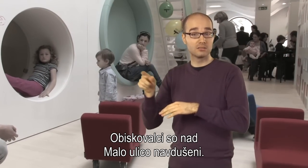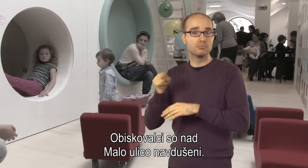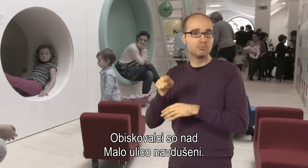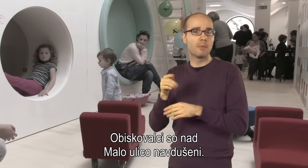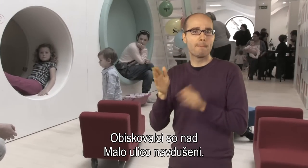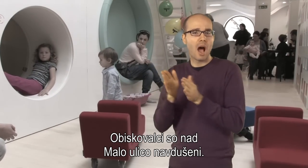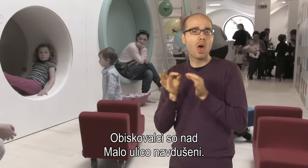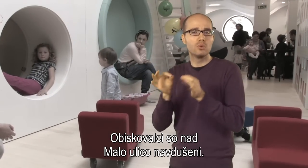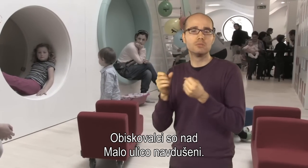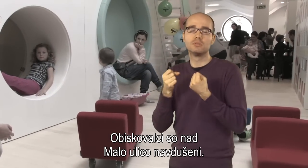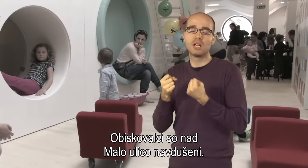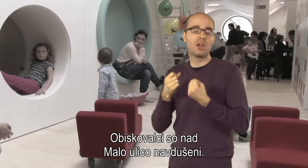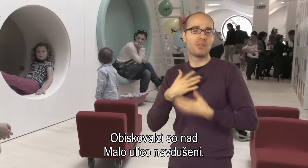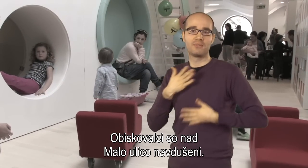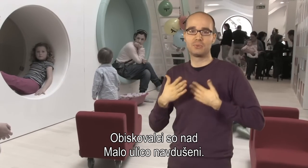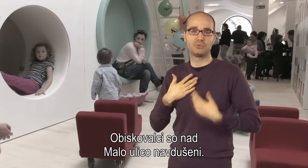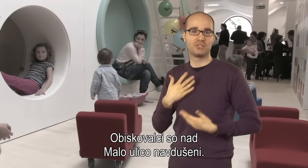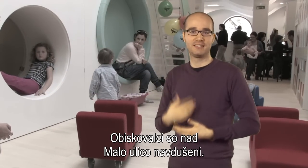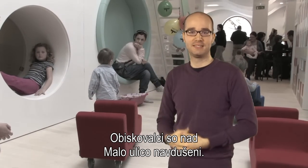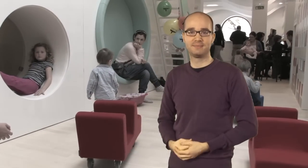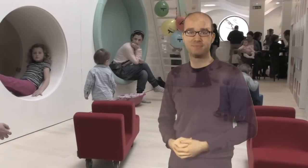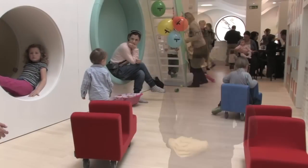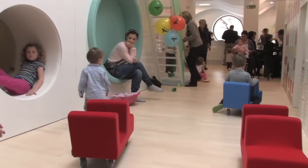Obiskovalci so nad Malo ulico navdušeni.